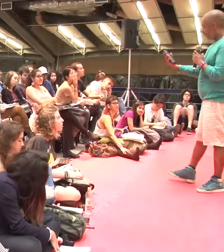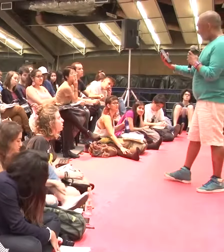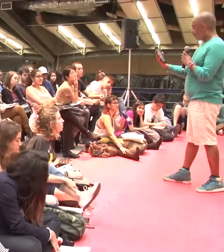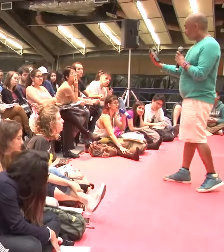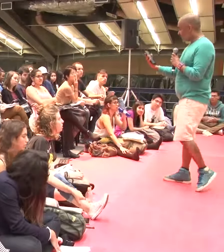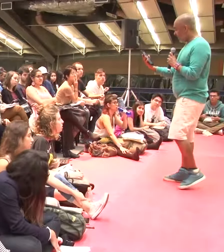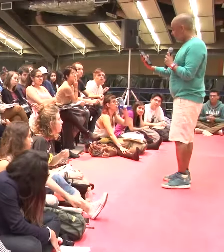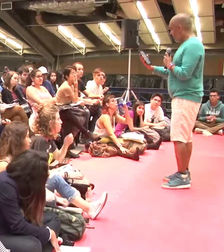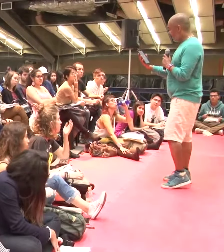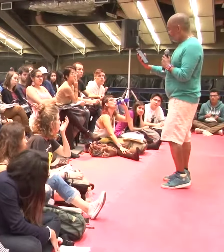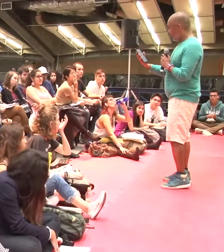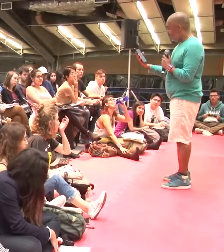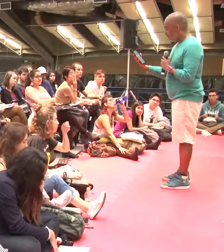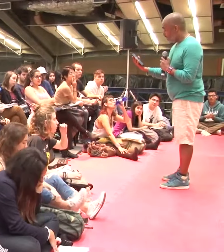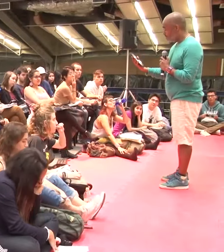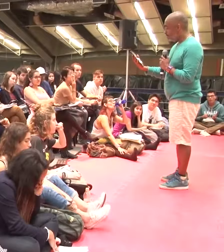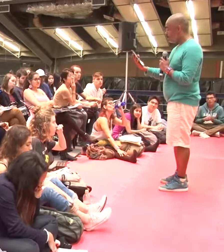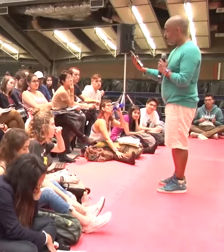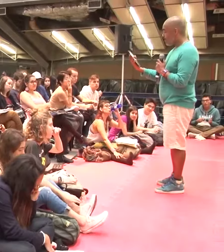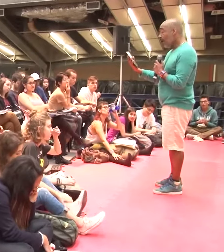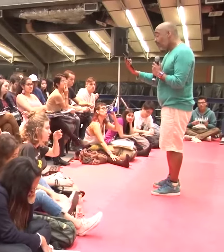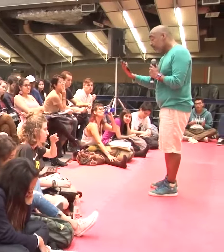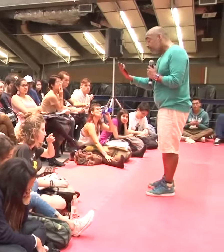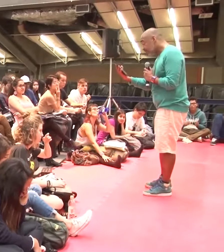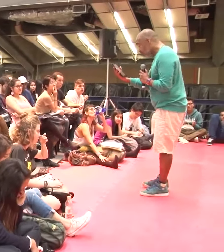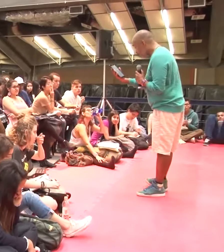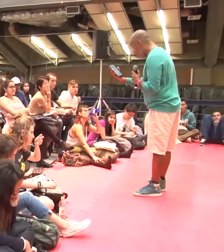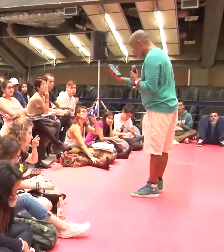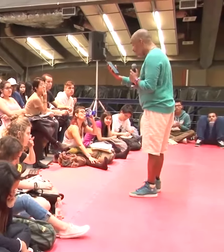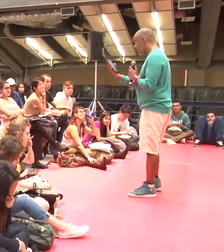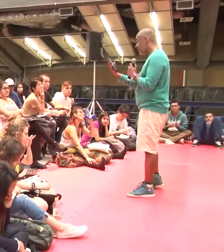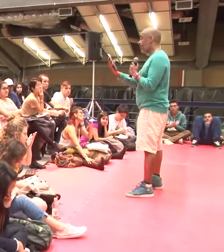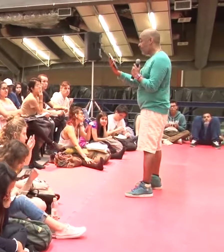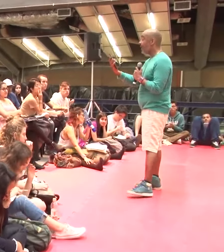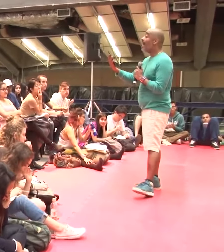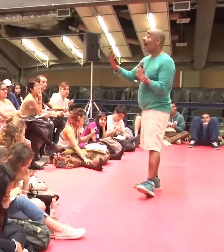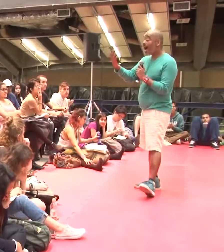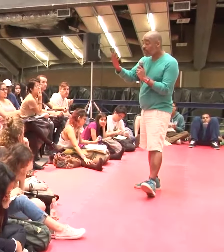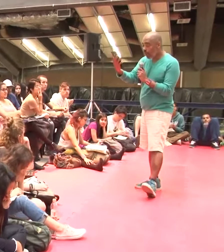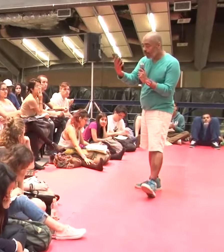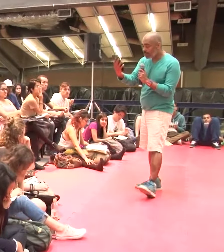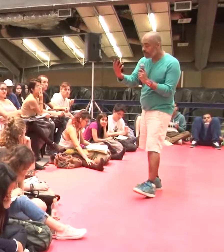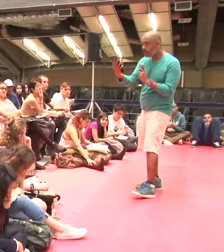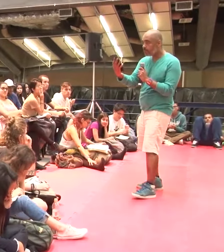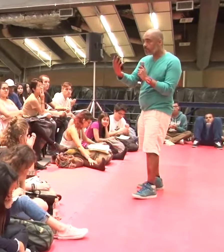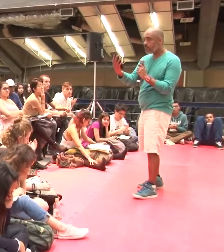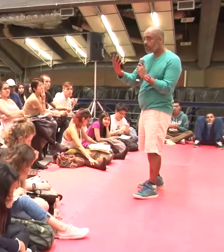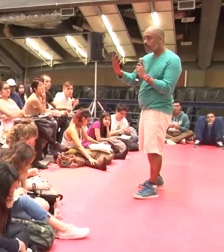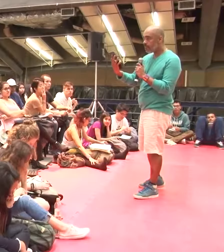Suado quando sai do ônibus do avião. Né? A moça fechou as pálpebras, descida, blá blá.